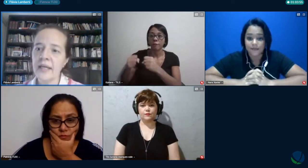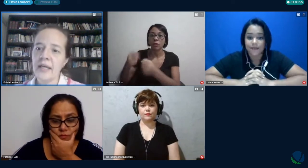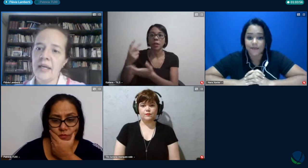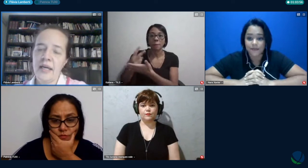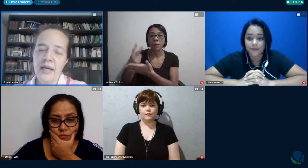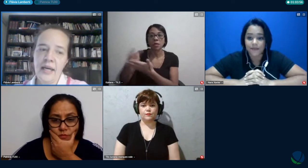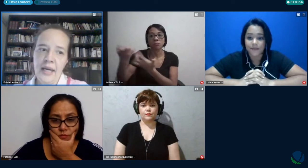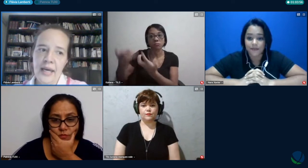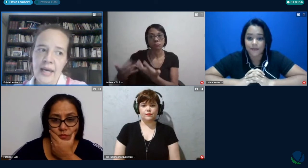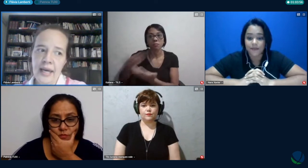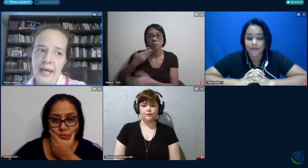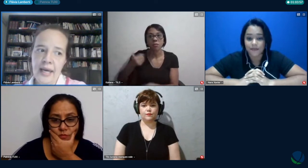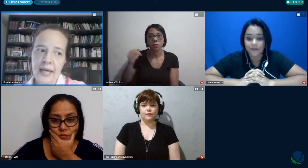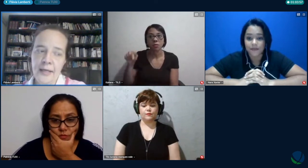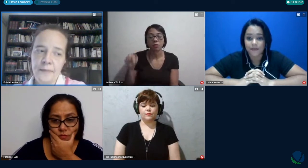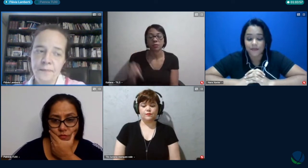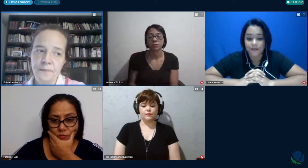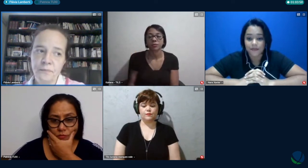né?